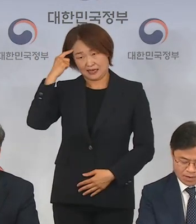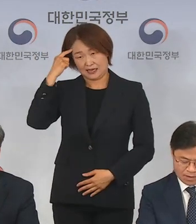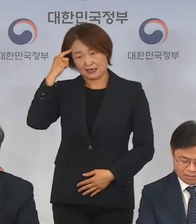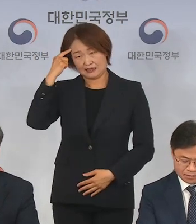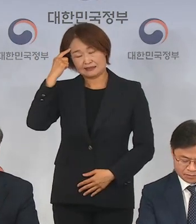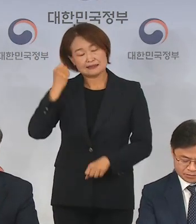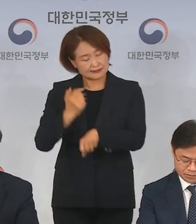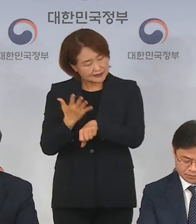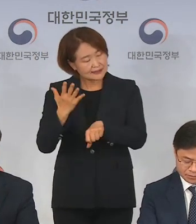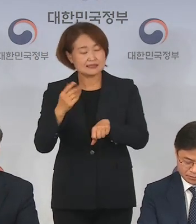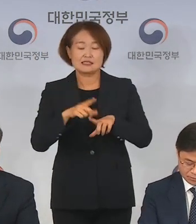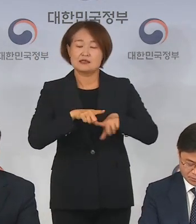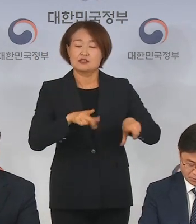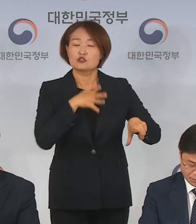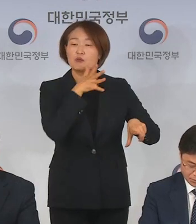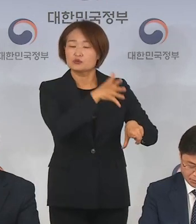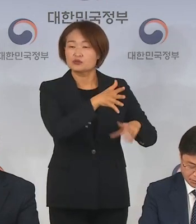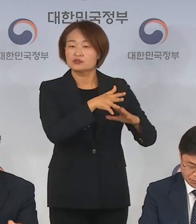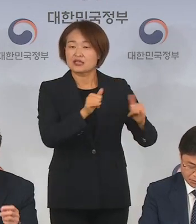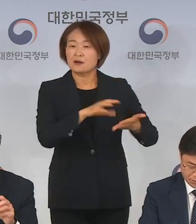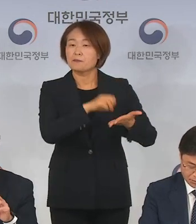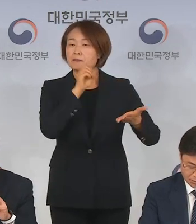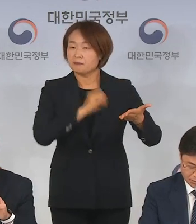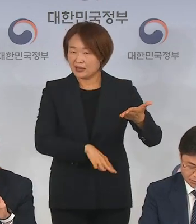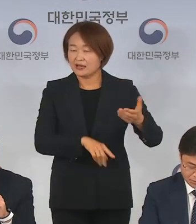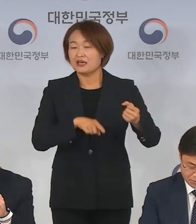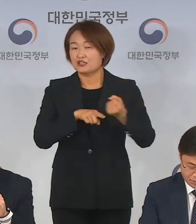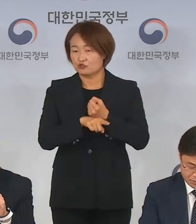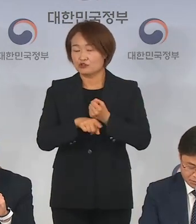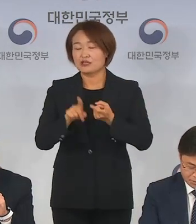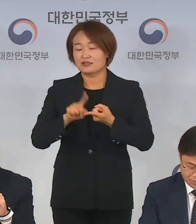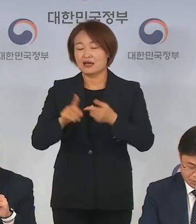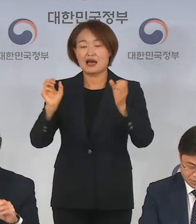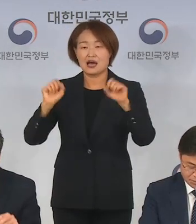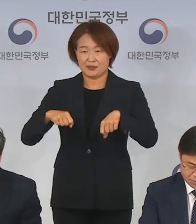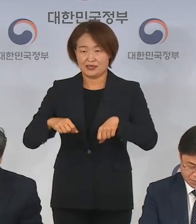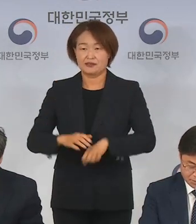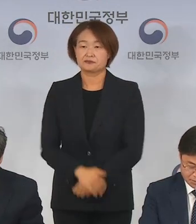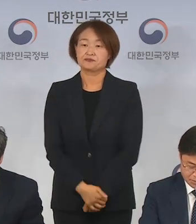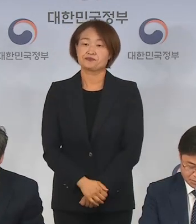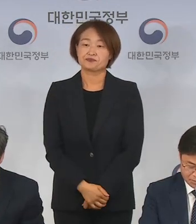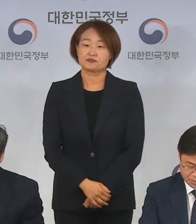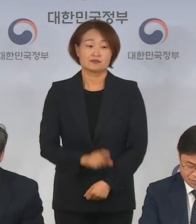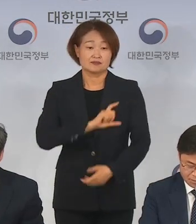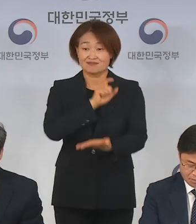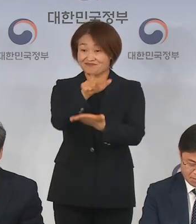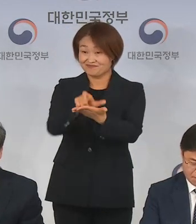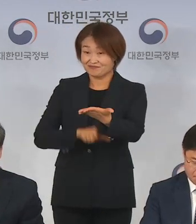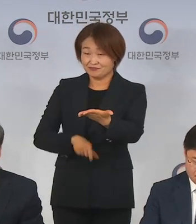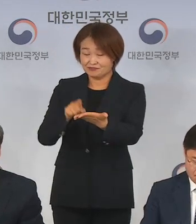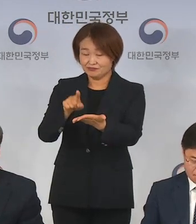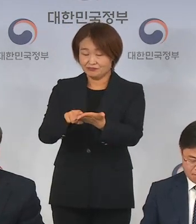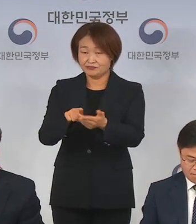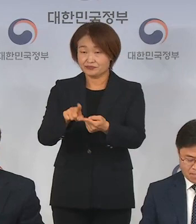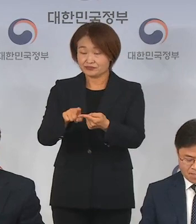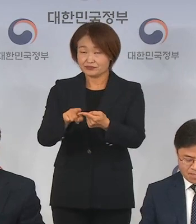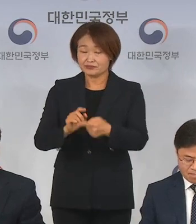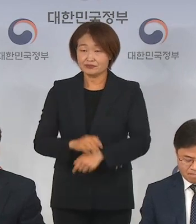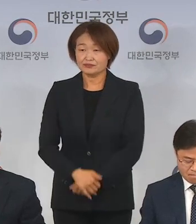전문가는 포함하지 않는 걸로 합의를 했다는 말씀을 드리겠습니다. 그다음에 명단 관련해서는 지금